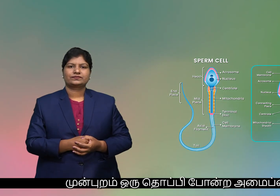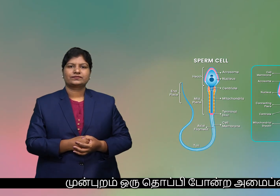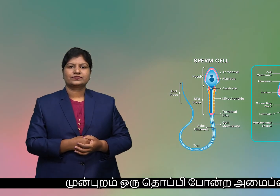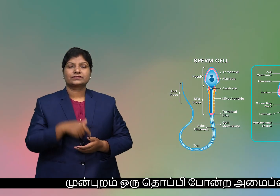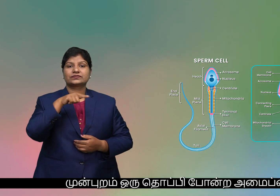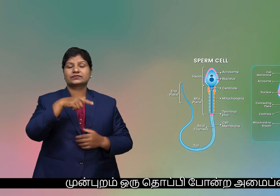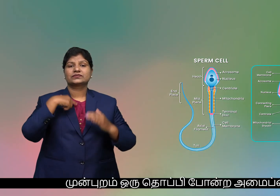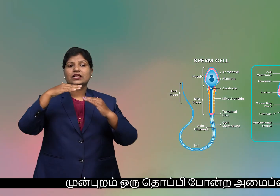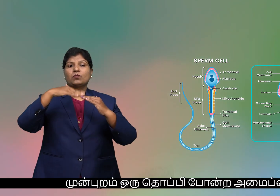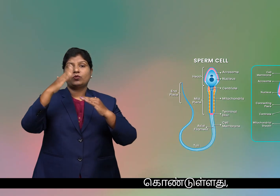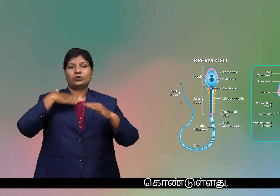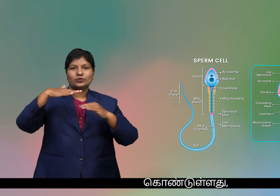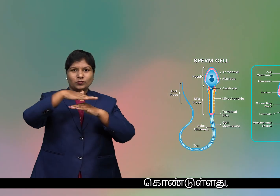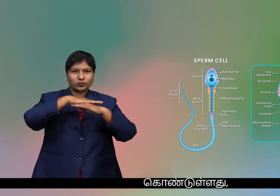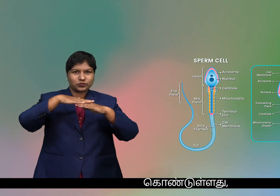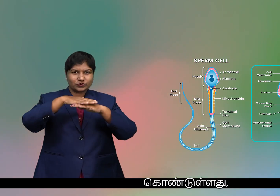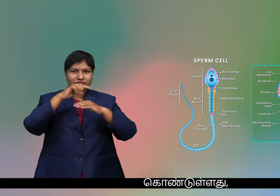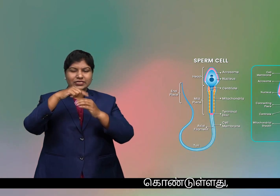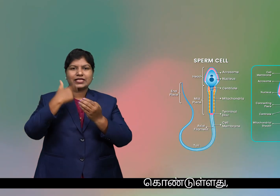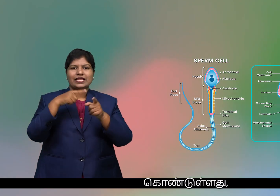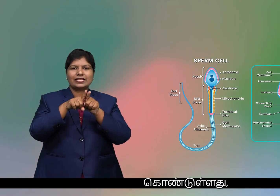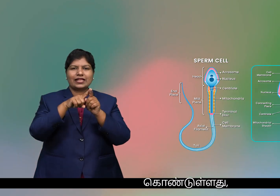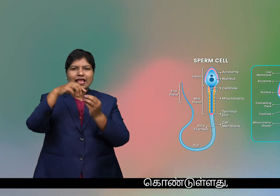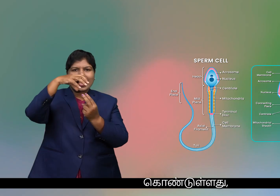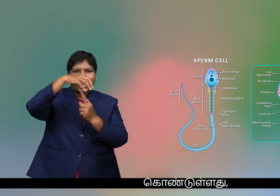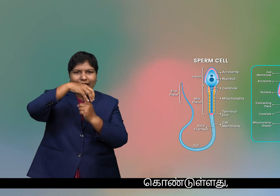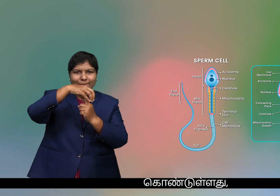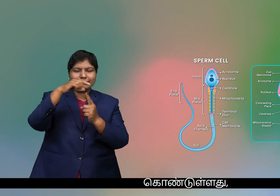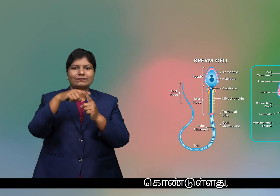முன்புறம் ஒரு தொப்பி போன்ற அமைப்பை கொண்டுள்ளது.